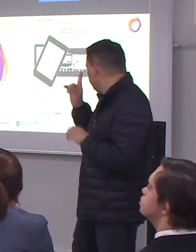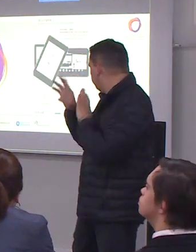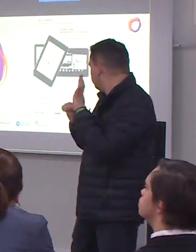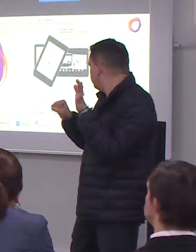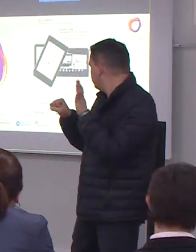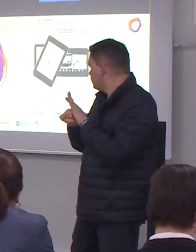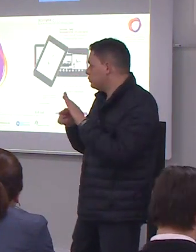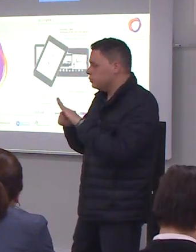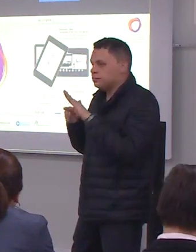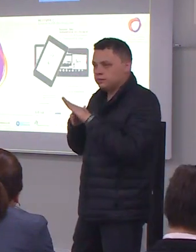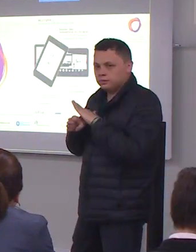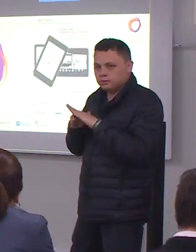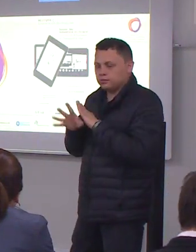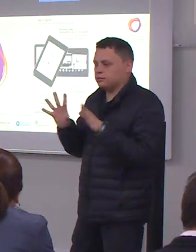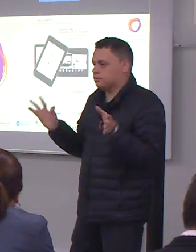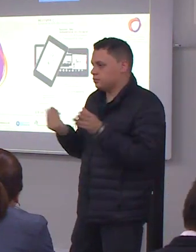inclusión